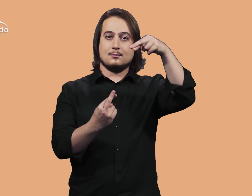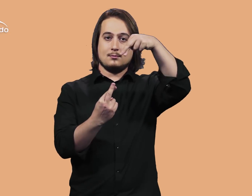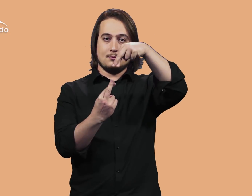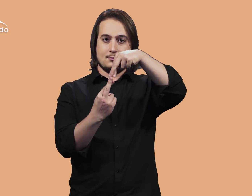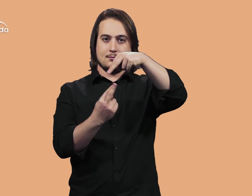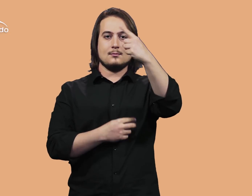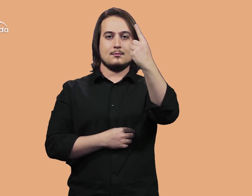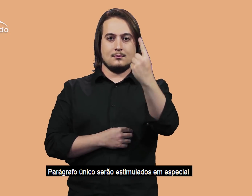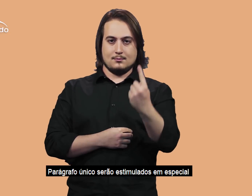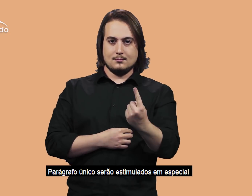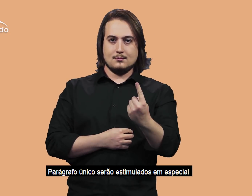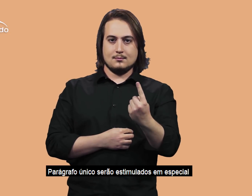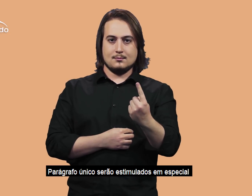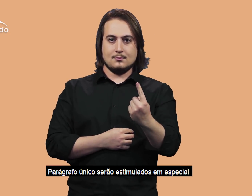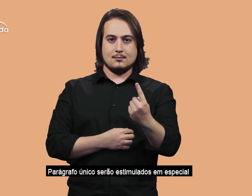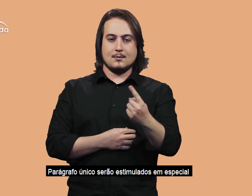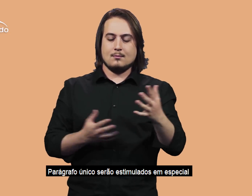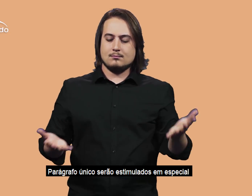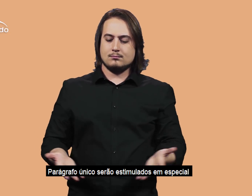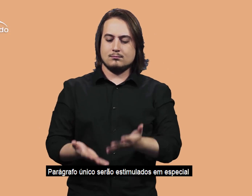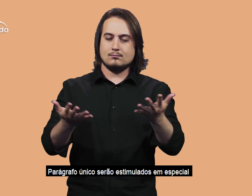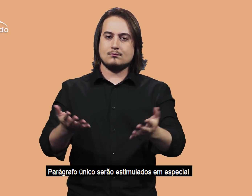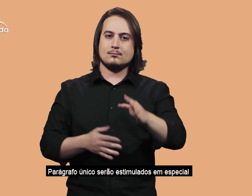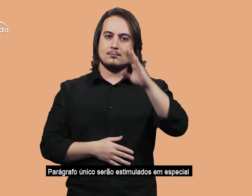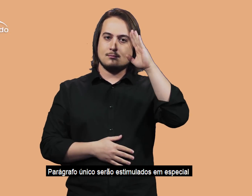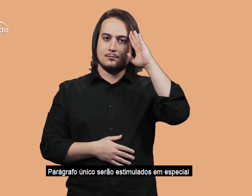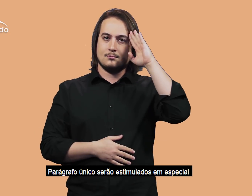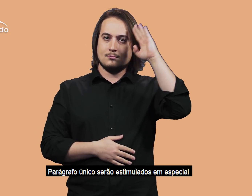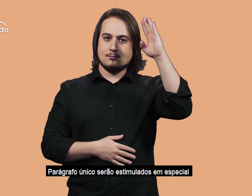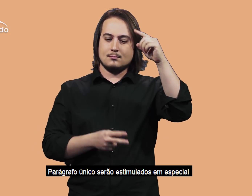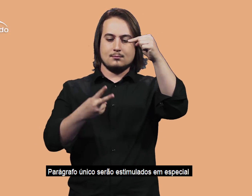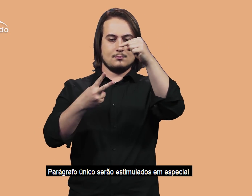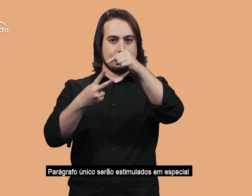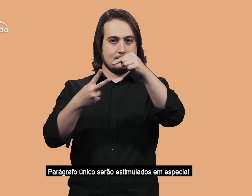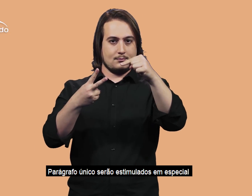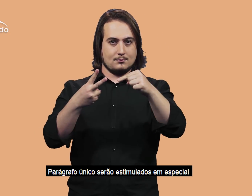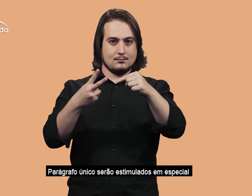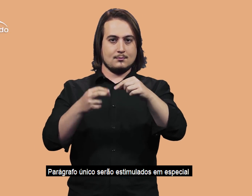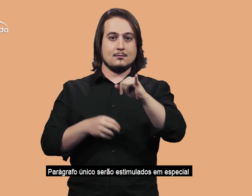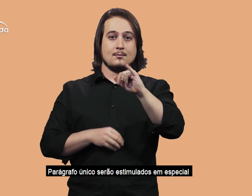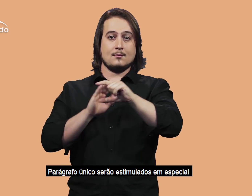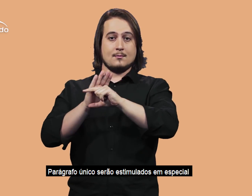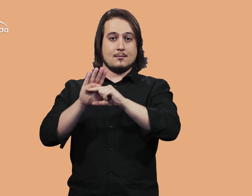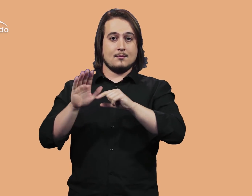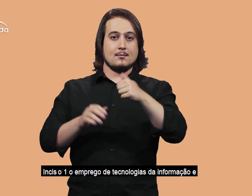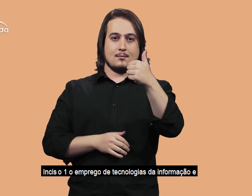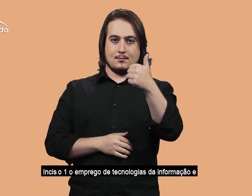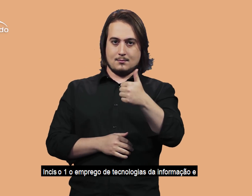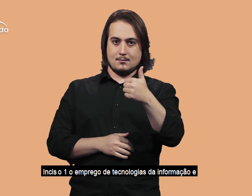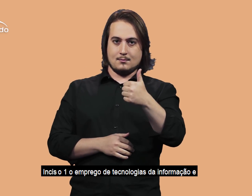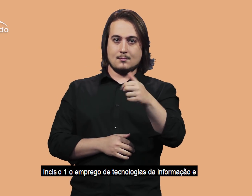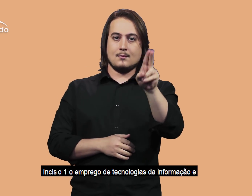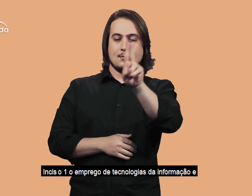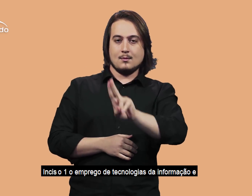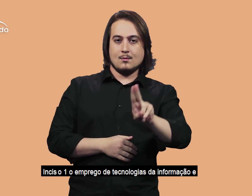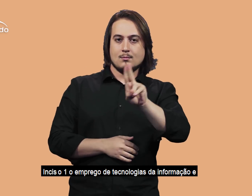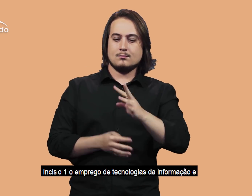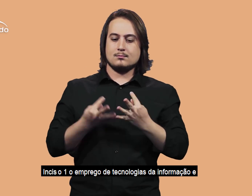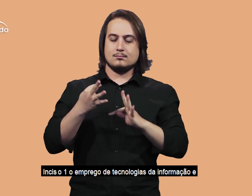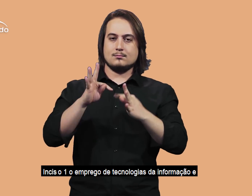parágrafo único serão estimulados em especial em 6 1 o emprego de tecnologias